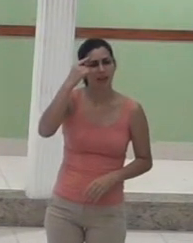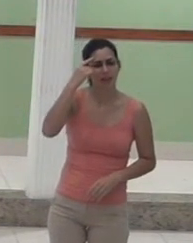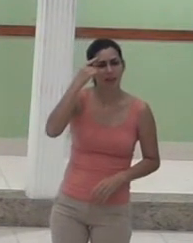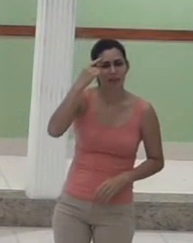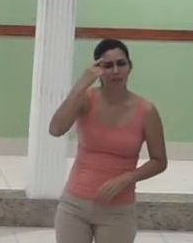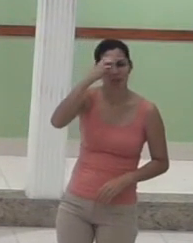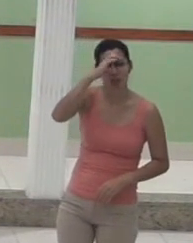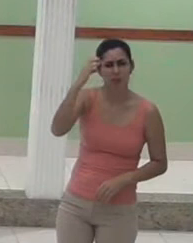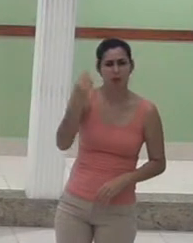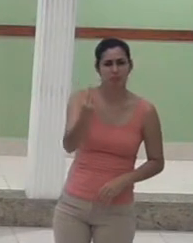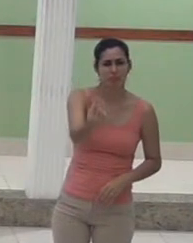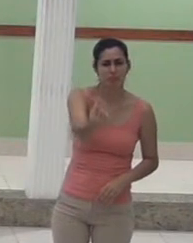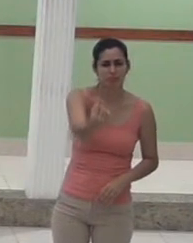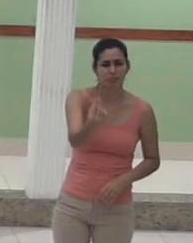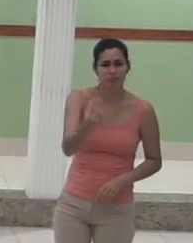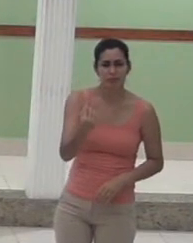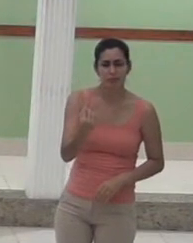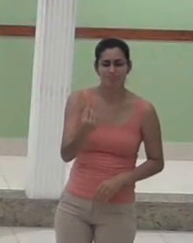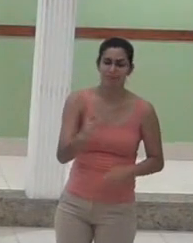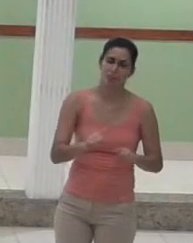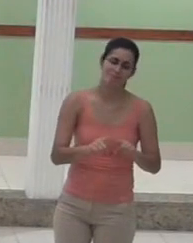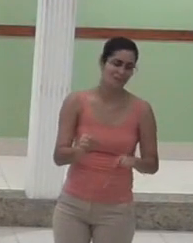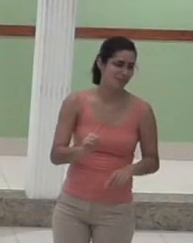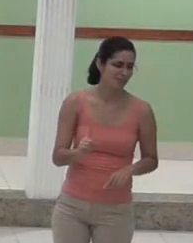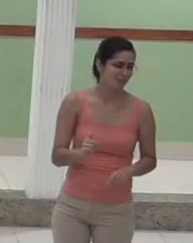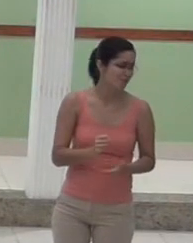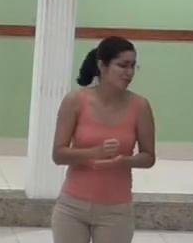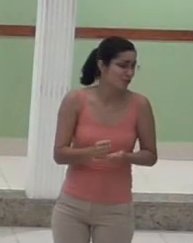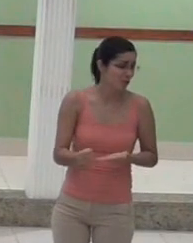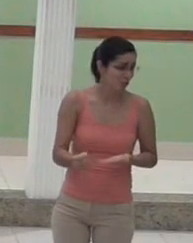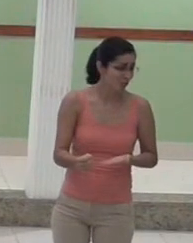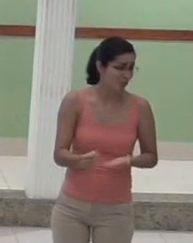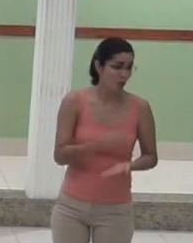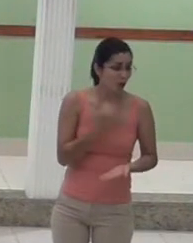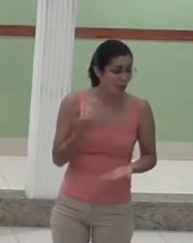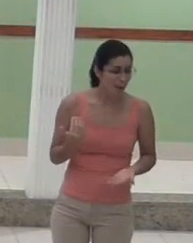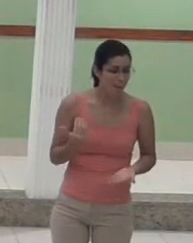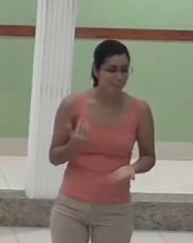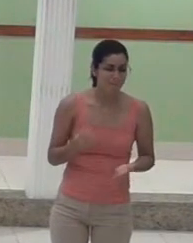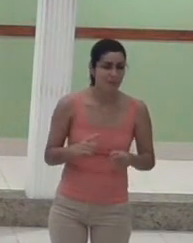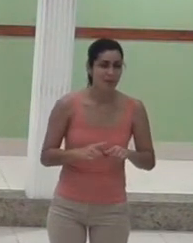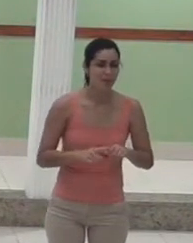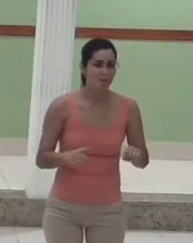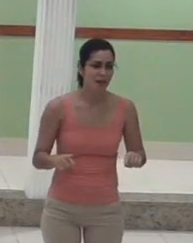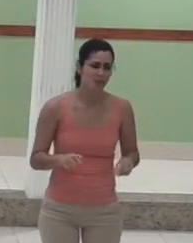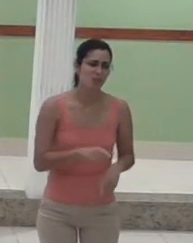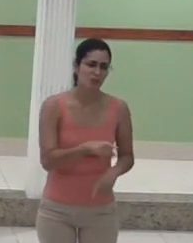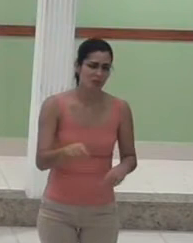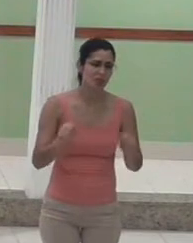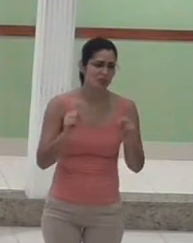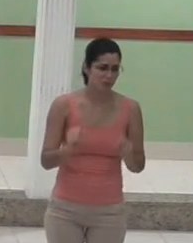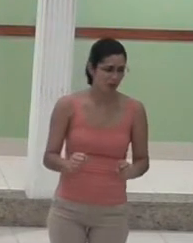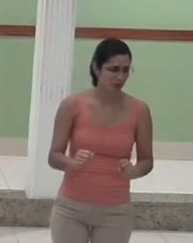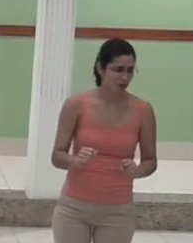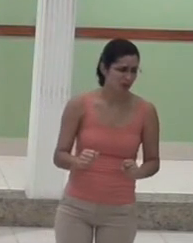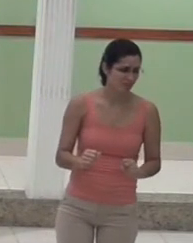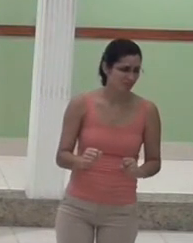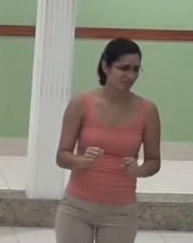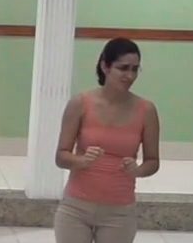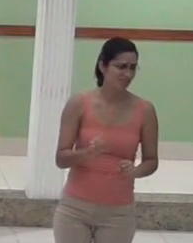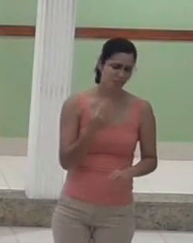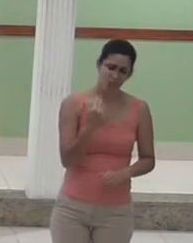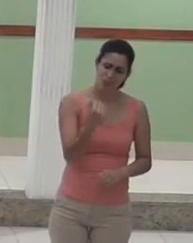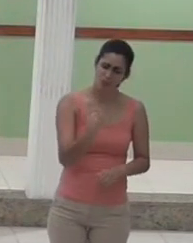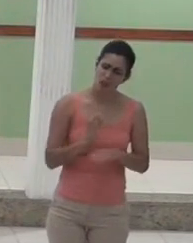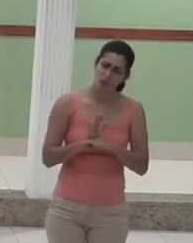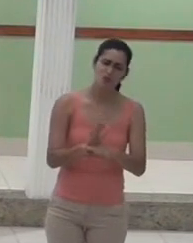mais. Mas temos que ficar alegre. Queridos, contem comigo. Eu quero trabalhar. Se